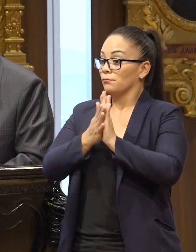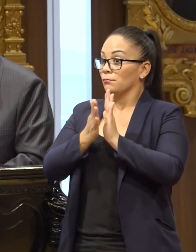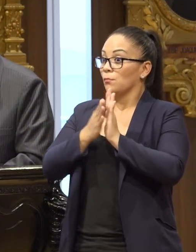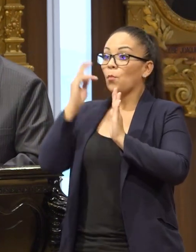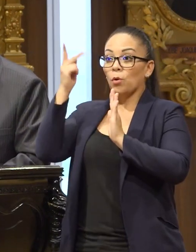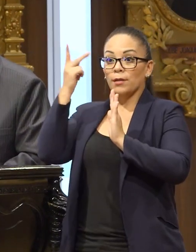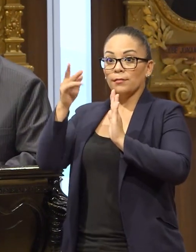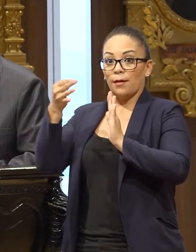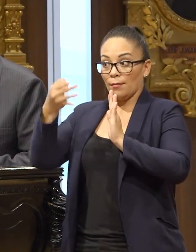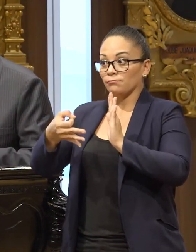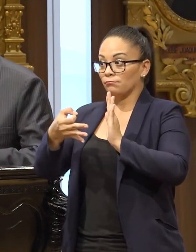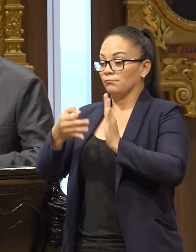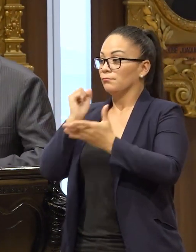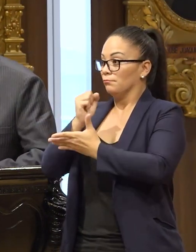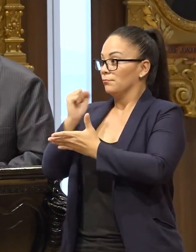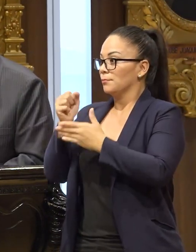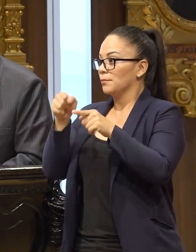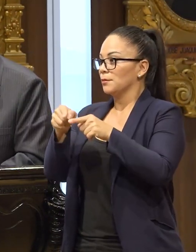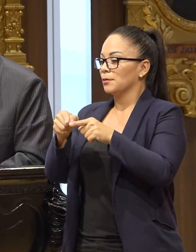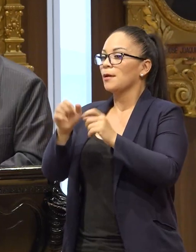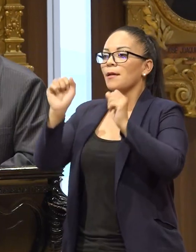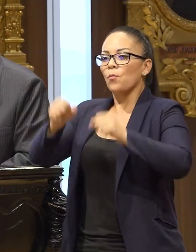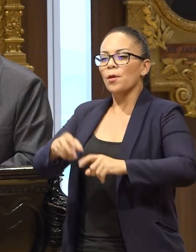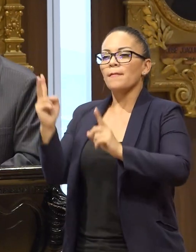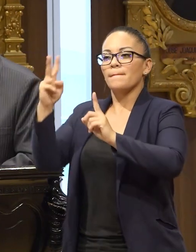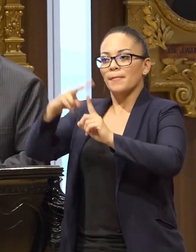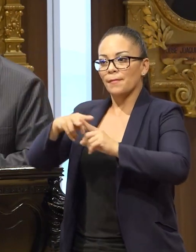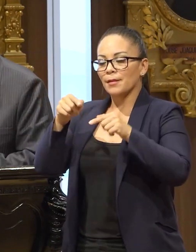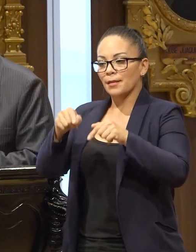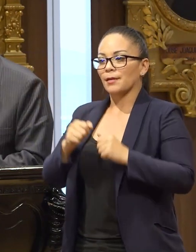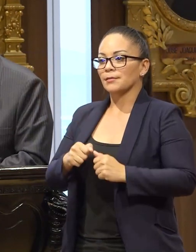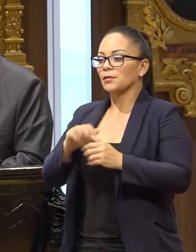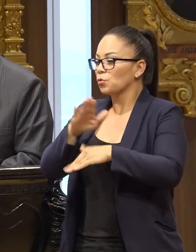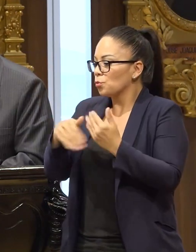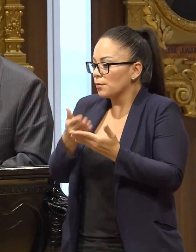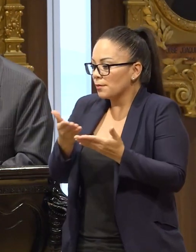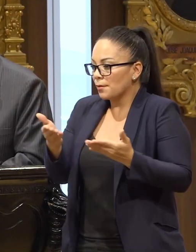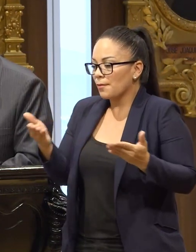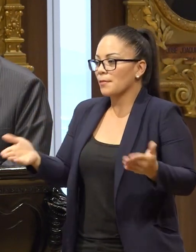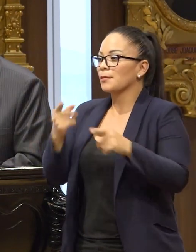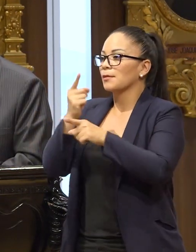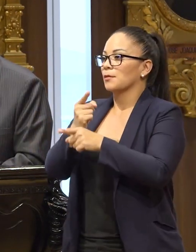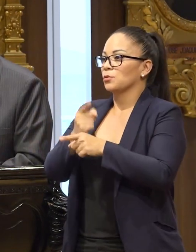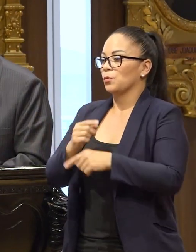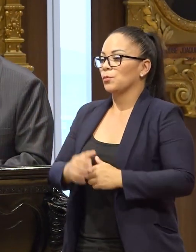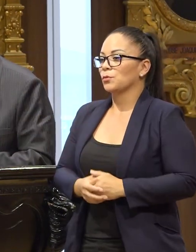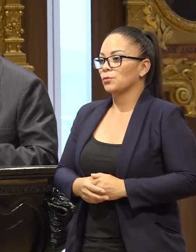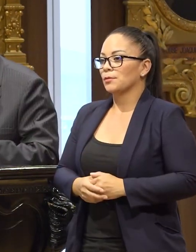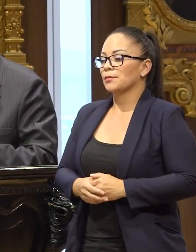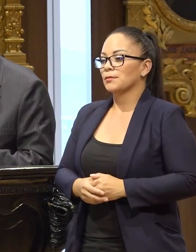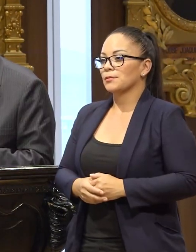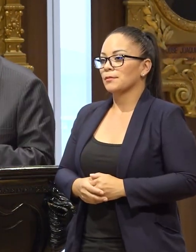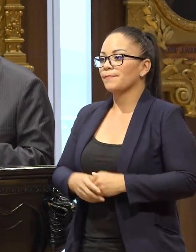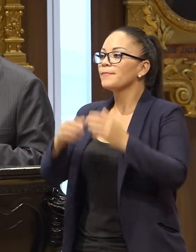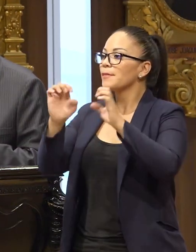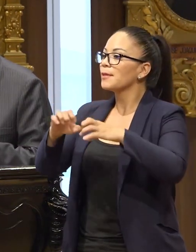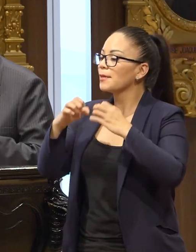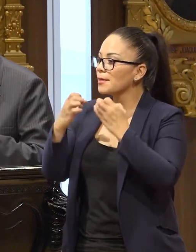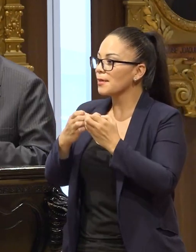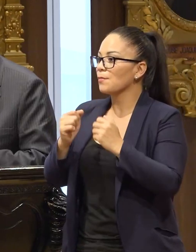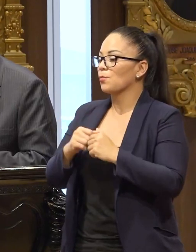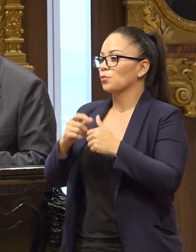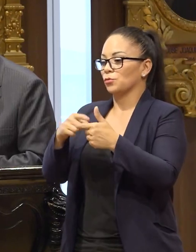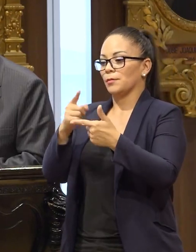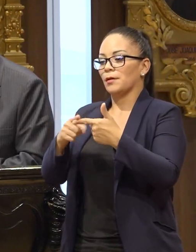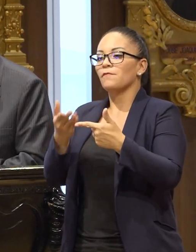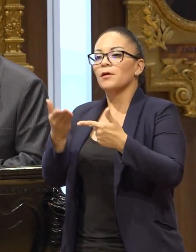definida que pueda ser implementada con las herramientas oportunas, tanto en equipos,